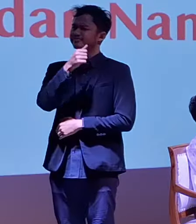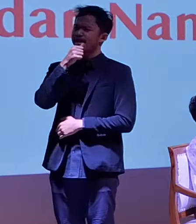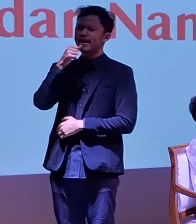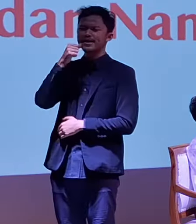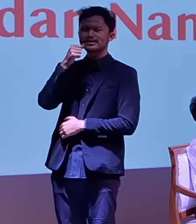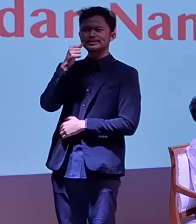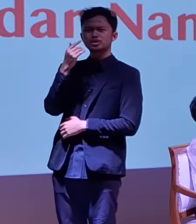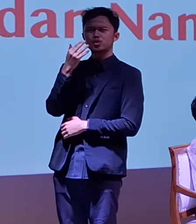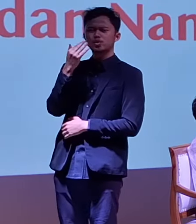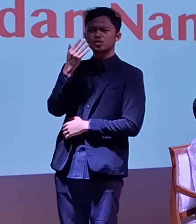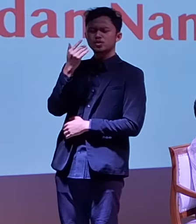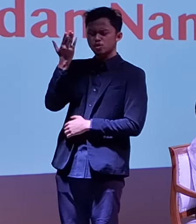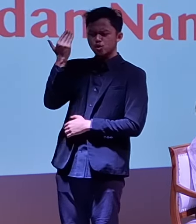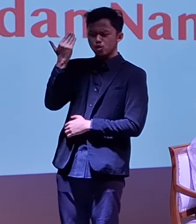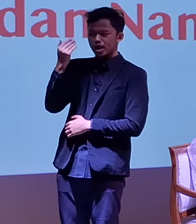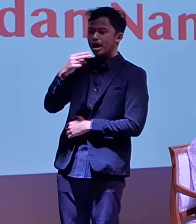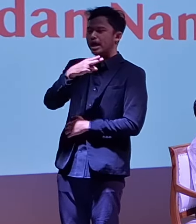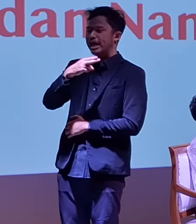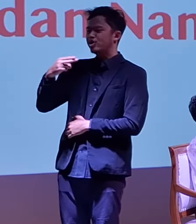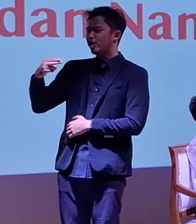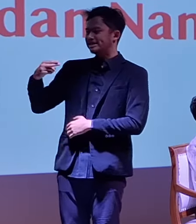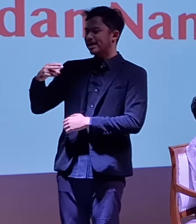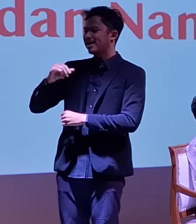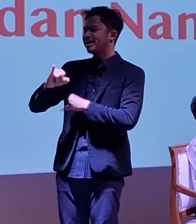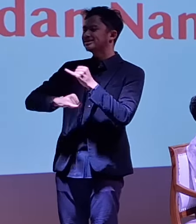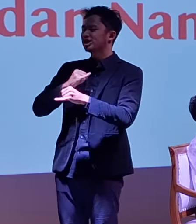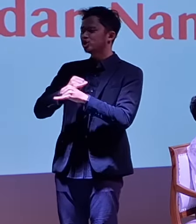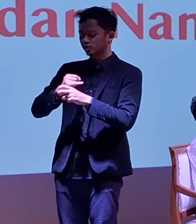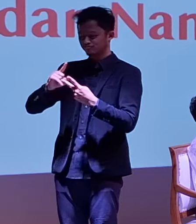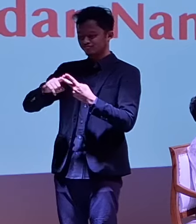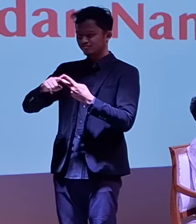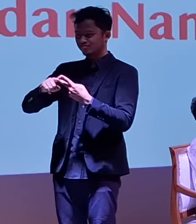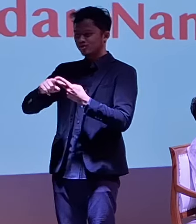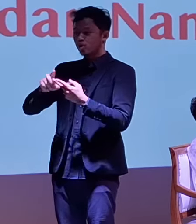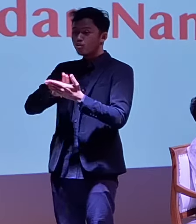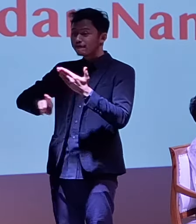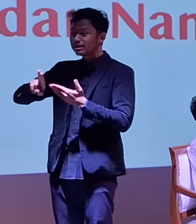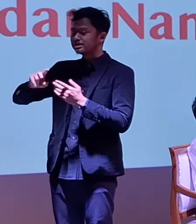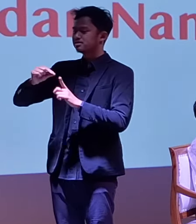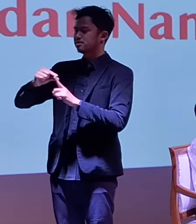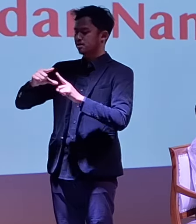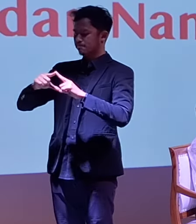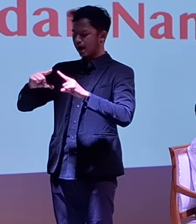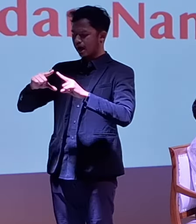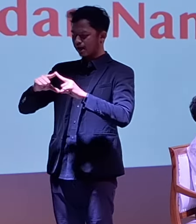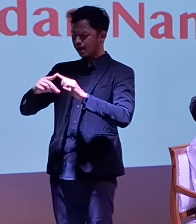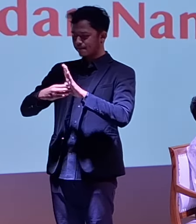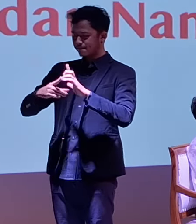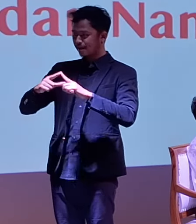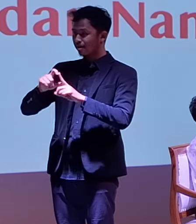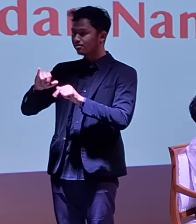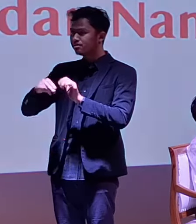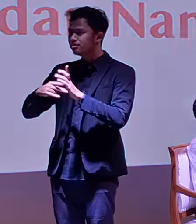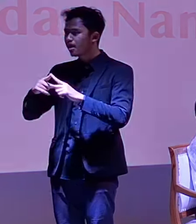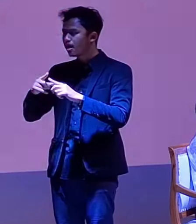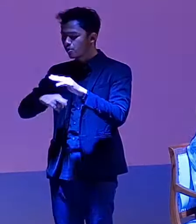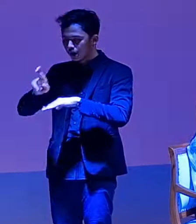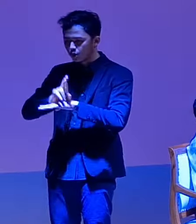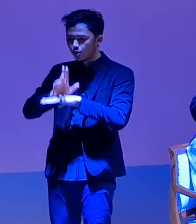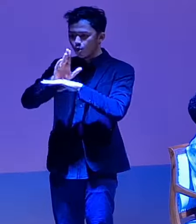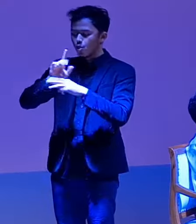Anies di apa dulu Indonesia Institute, di Paramadina, di pokoknya semuanya Indonesia mengajar, dia yang inisiasi